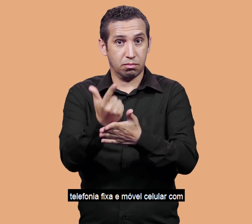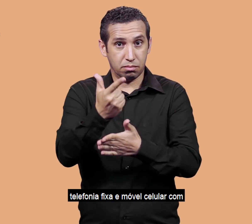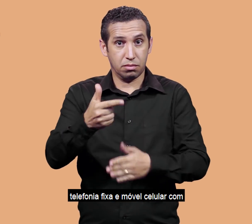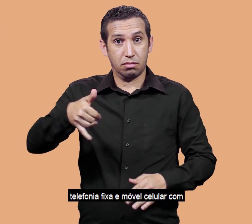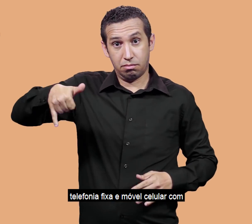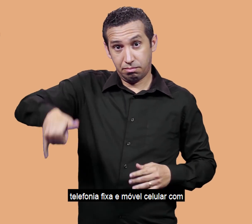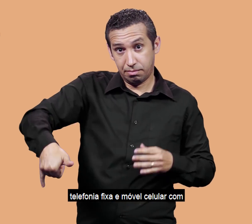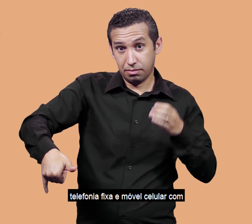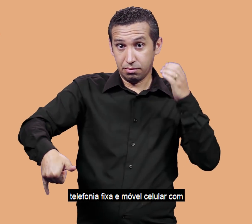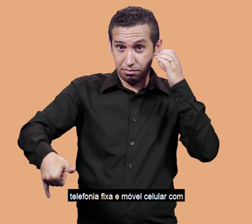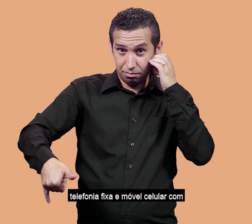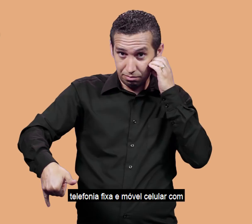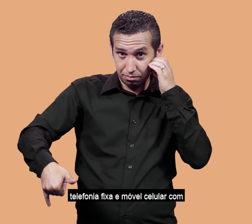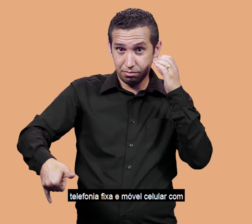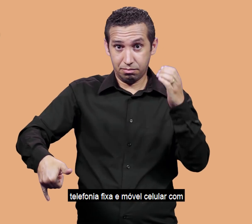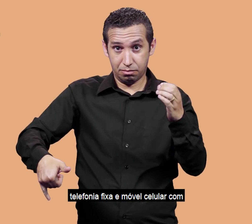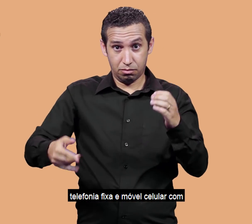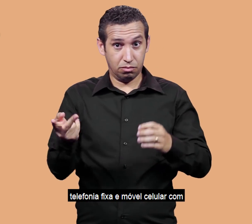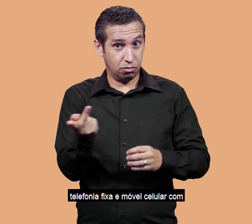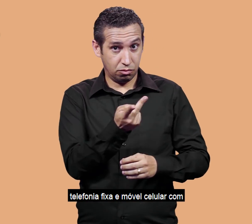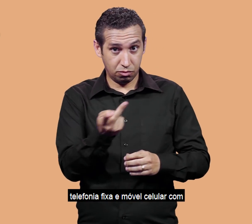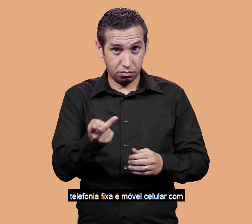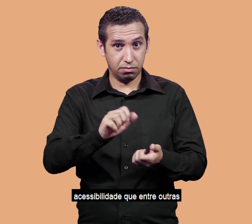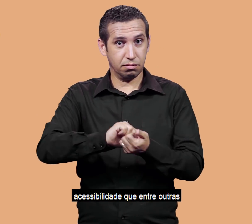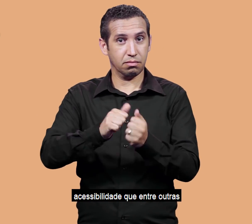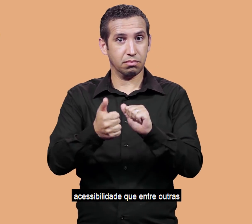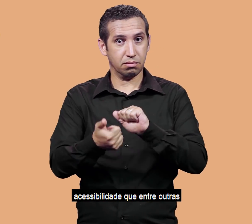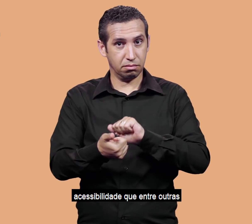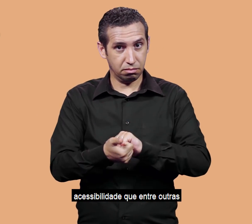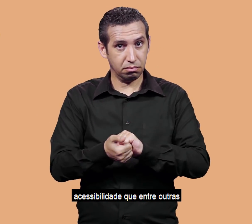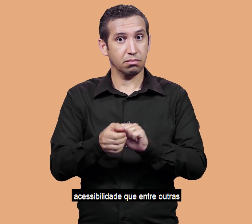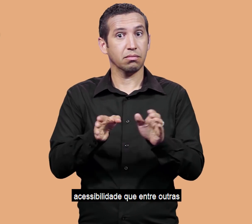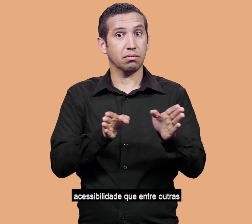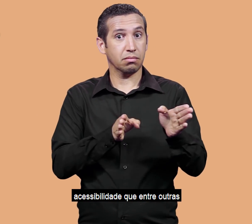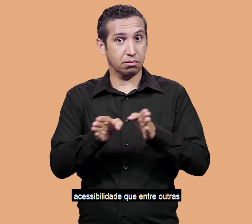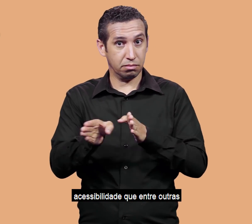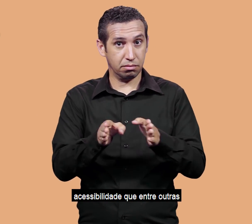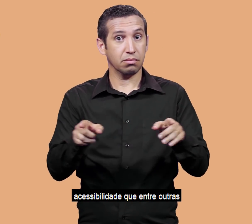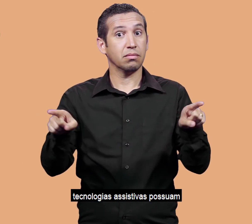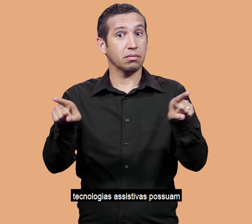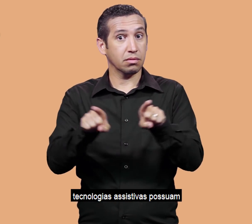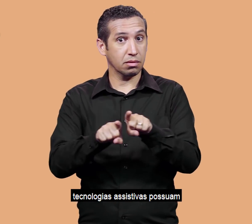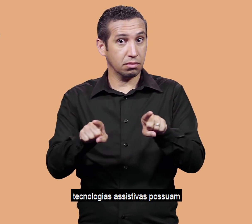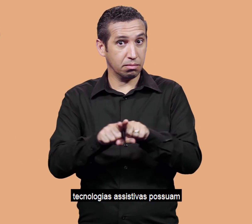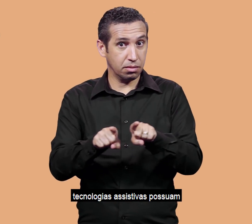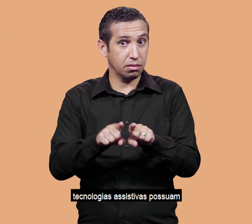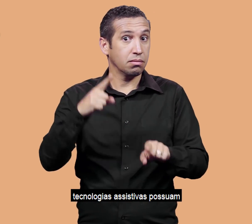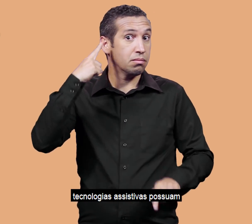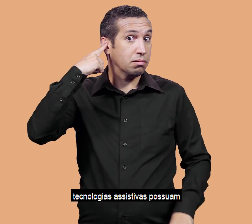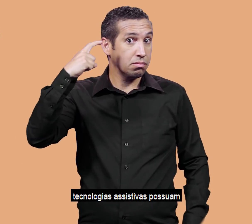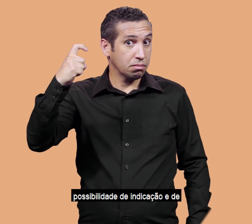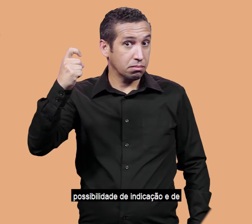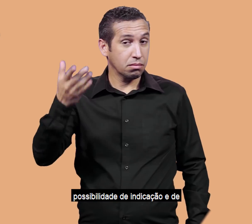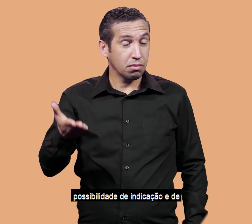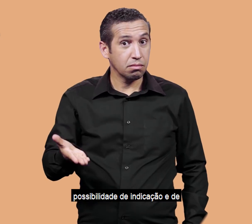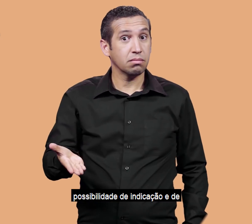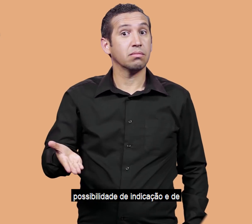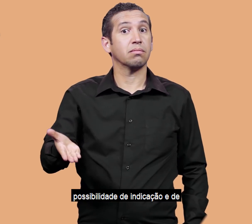celular com acessibilidade que entre outras tecnologias assistivas por sua possibilidade de indicação e de